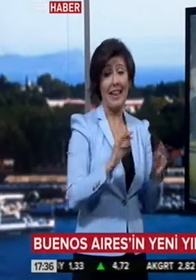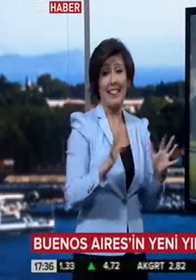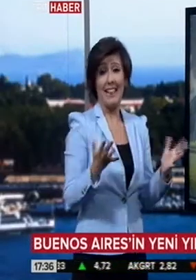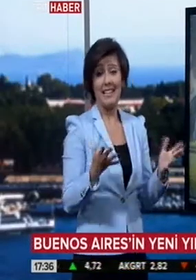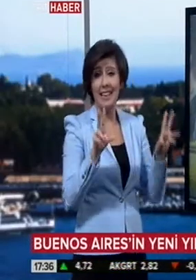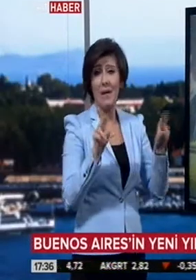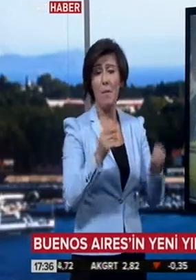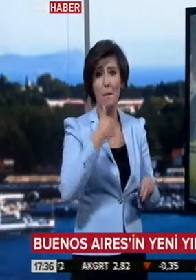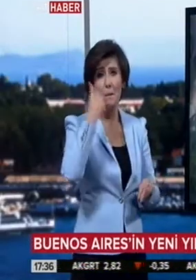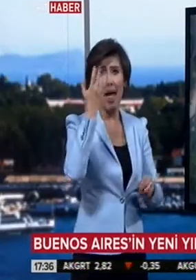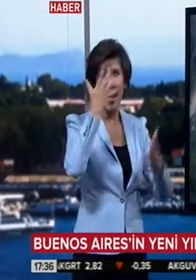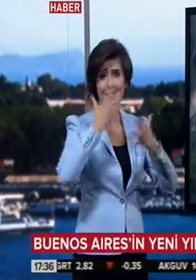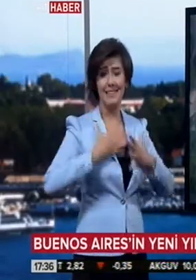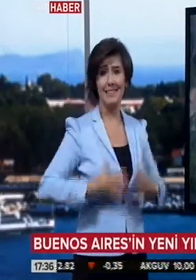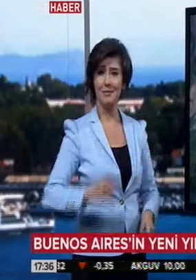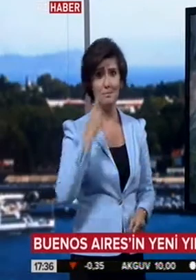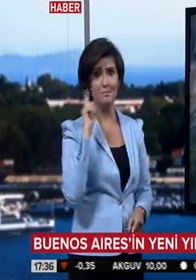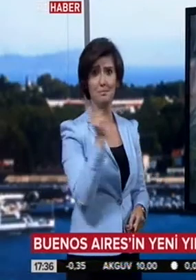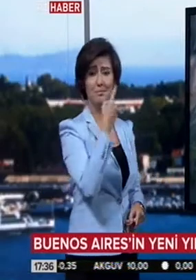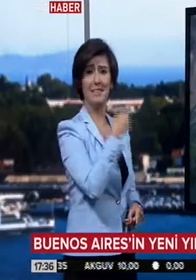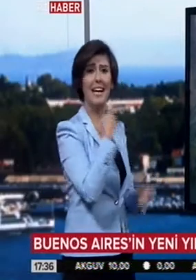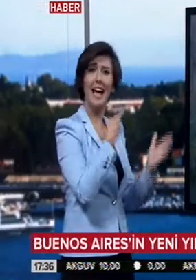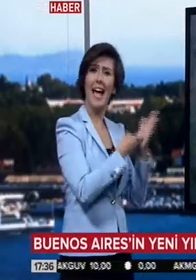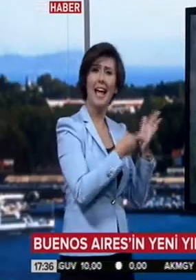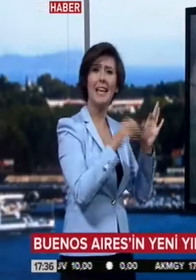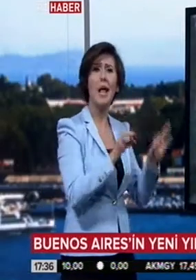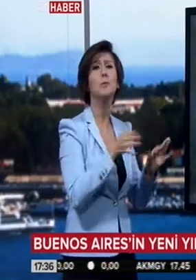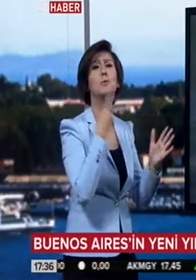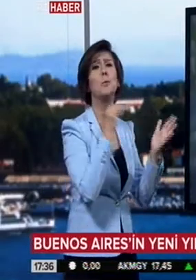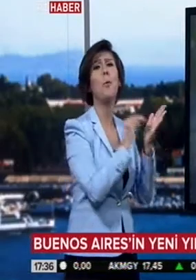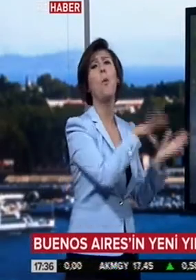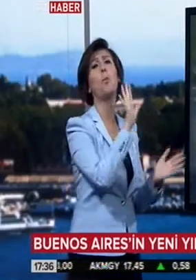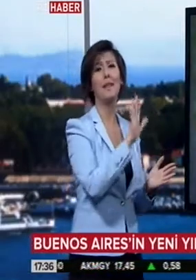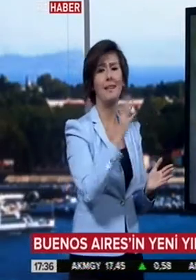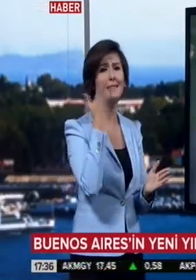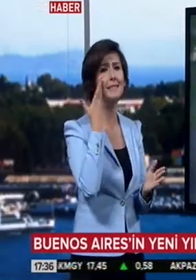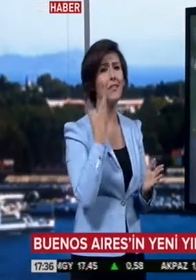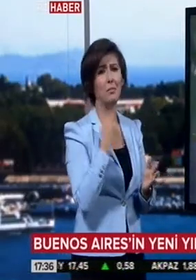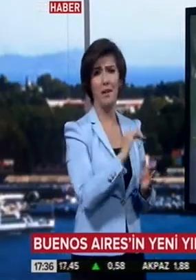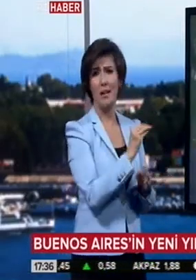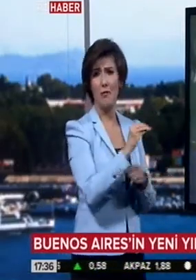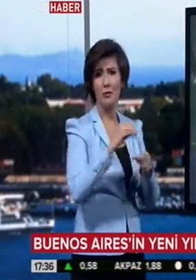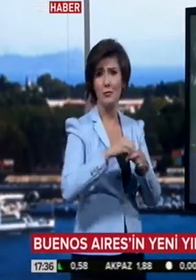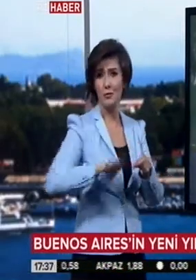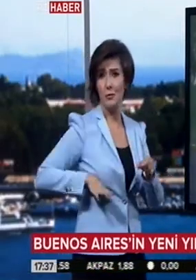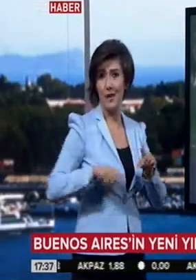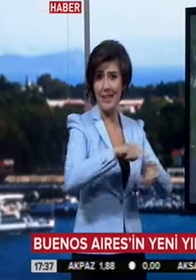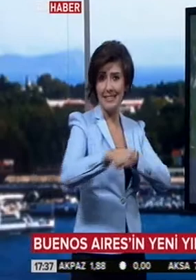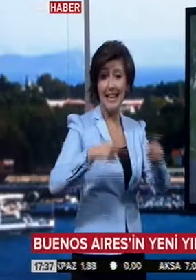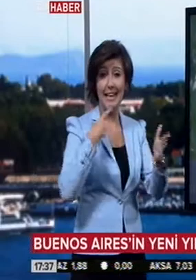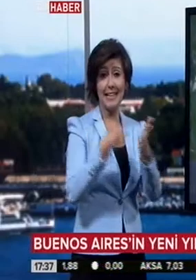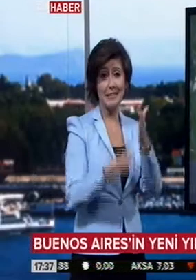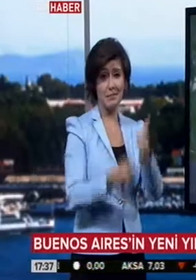olan neredeyse tamamen beyaz postuyla dikkat çekiyor. Adları henüz konmayan sevimli yavrular için çocuklar